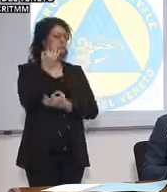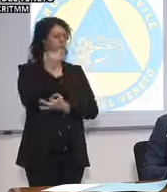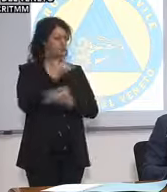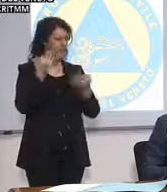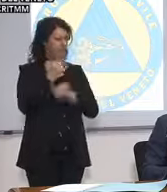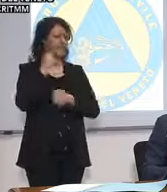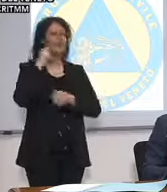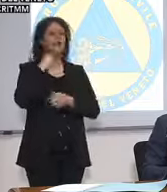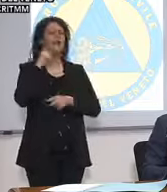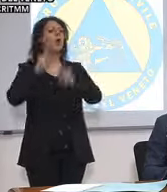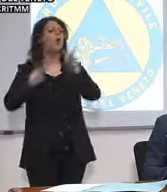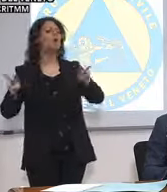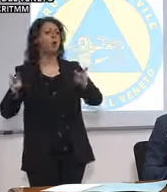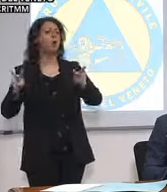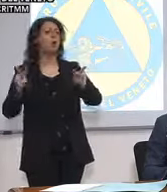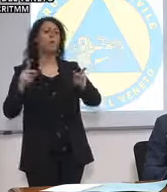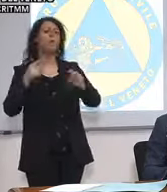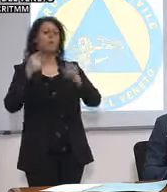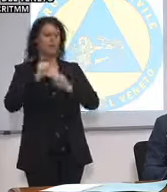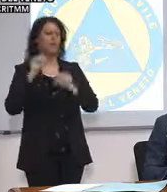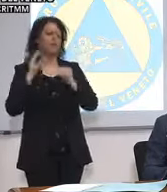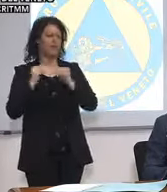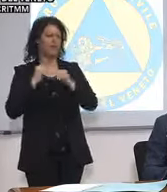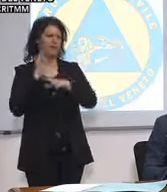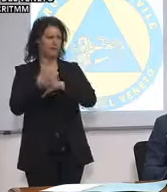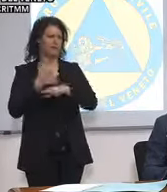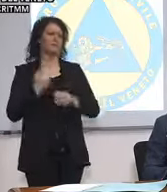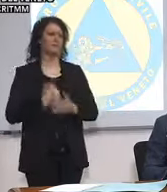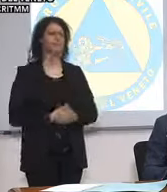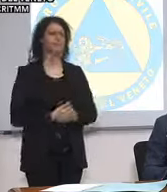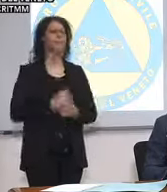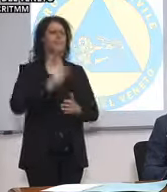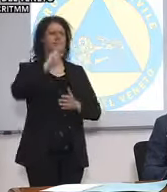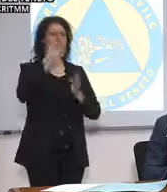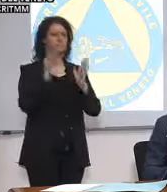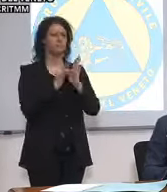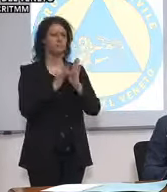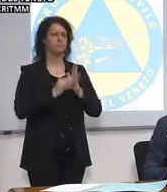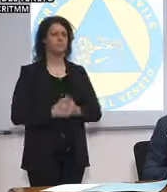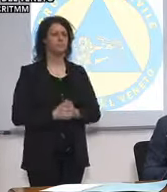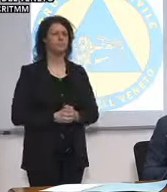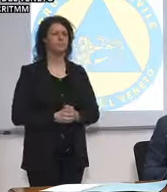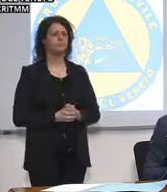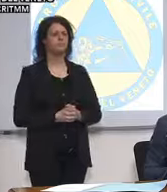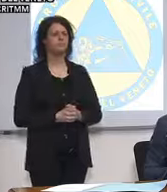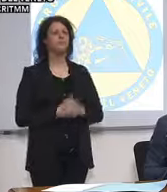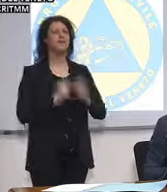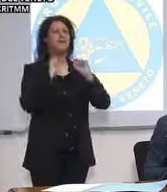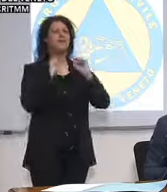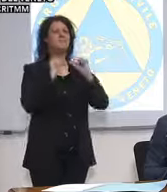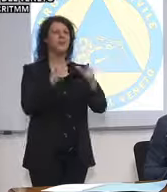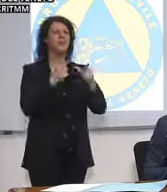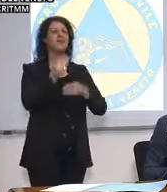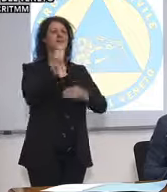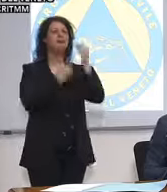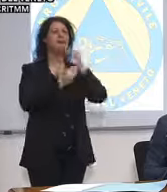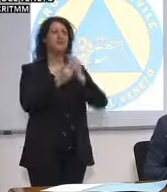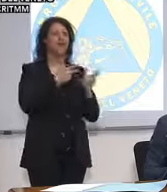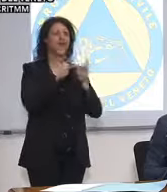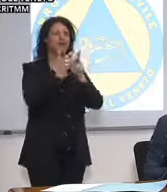controlla, che ringraziamo per il lavoro che sta facendo. 3. È ammessa la vendita di cibo per